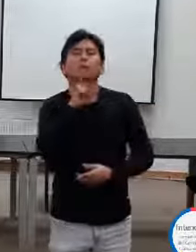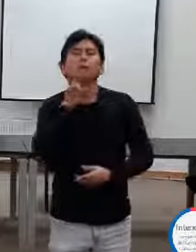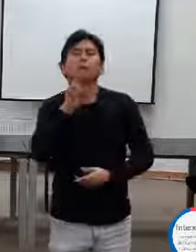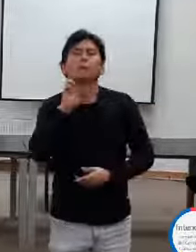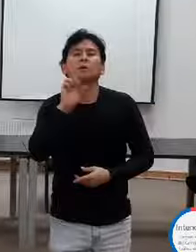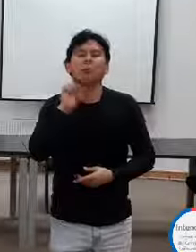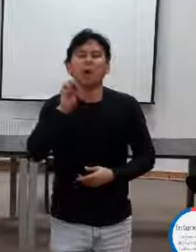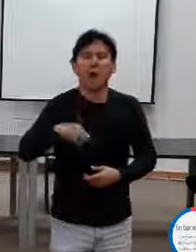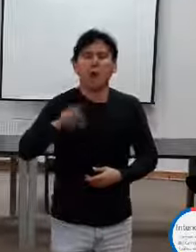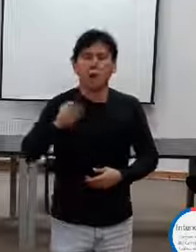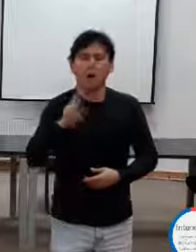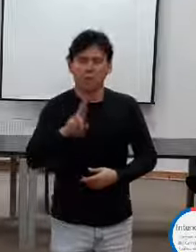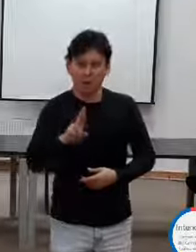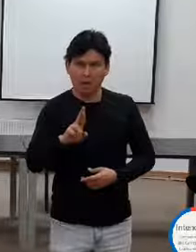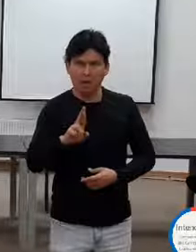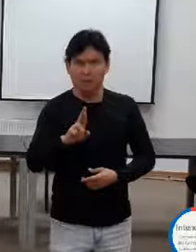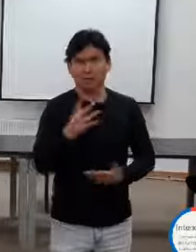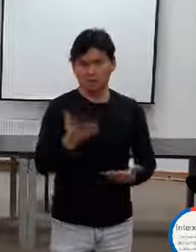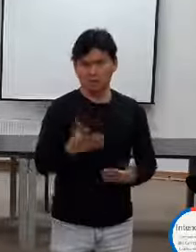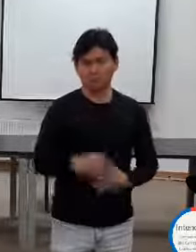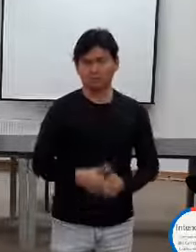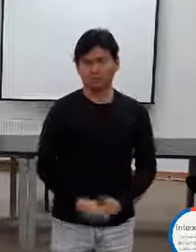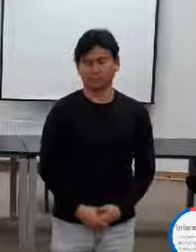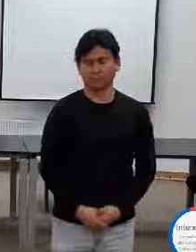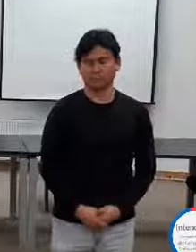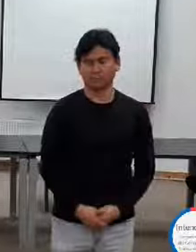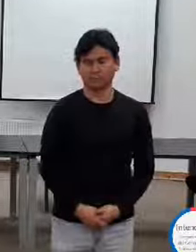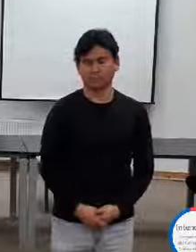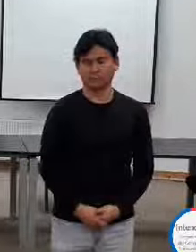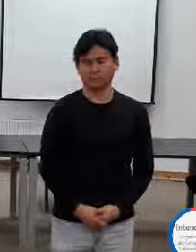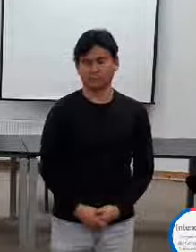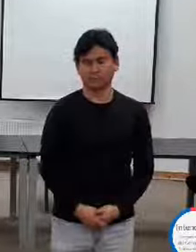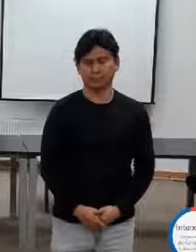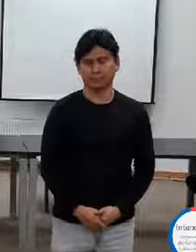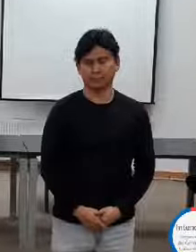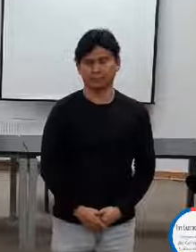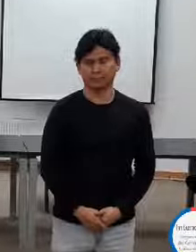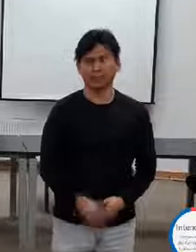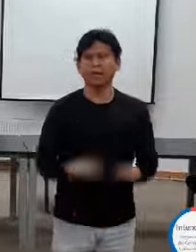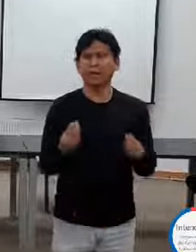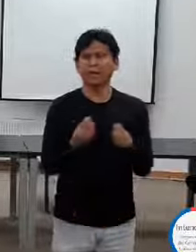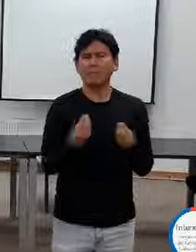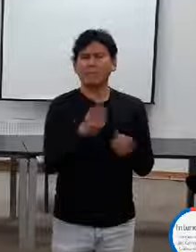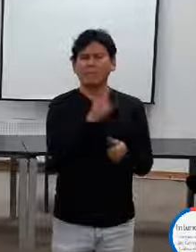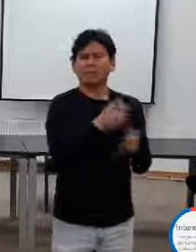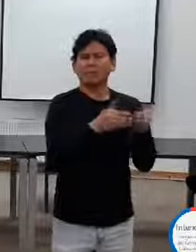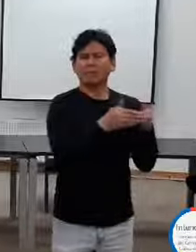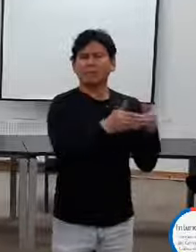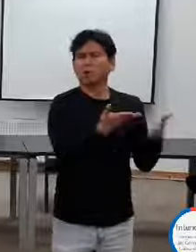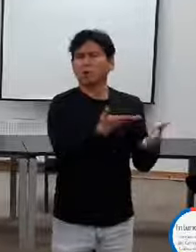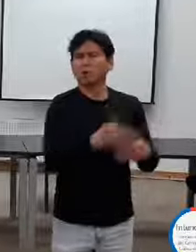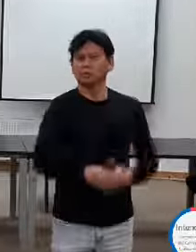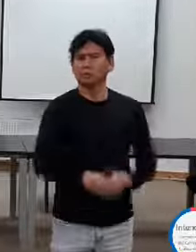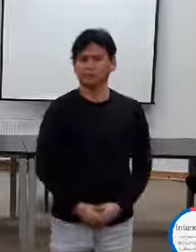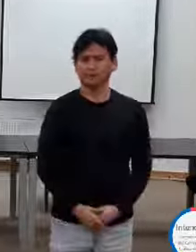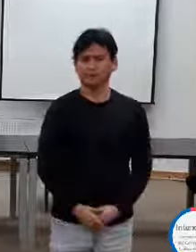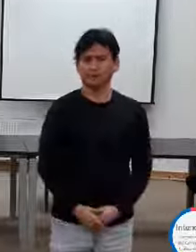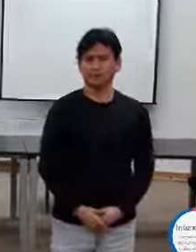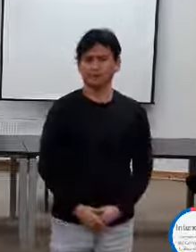además ha tenido también otros casos en el norte de nuestro país y también en el sur. ¿Qué va a pasar? ¿Cuál es la información que ustedes tienen?